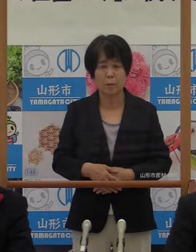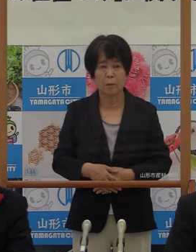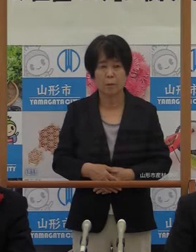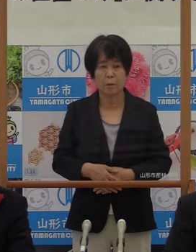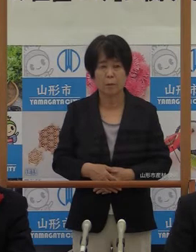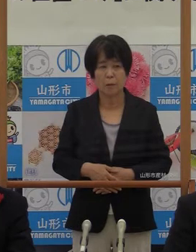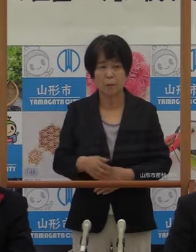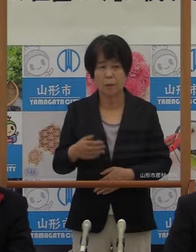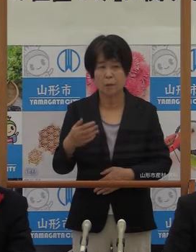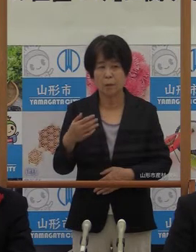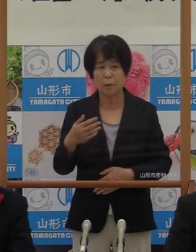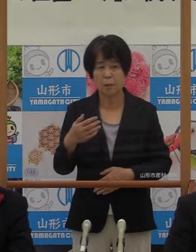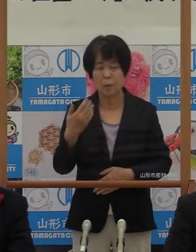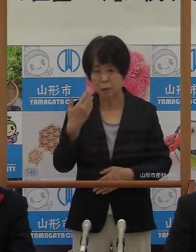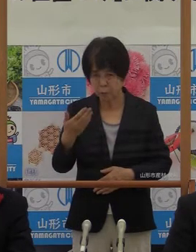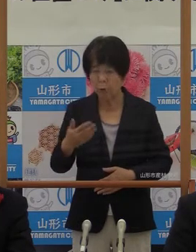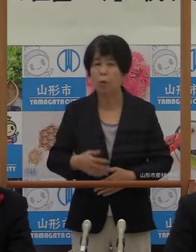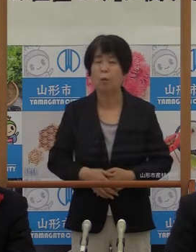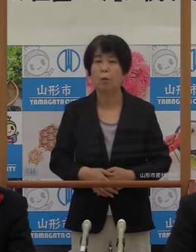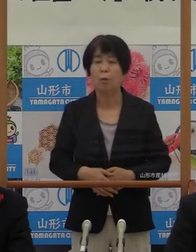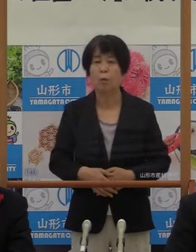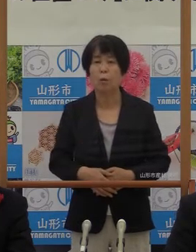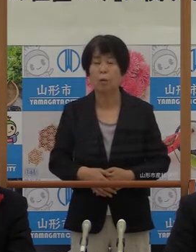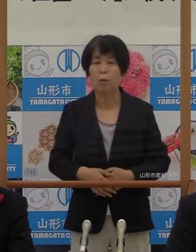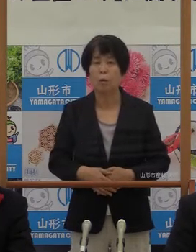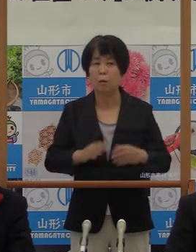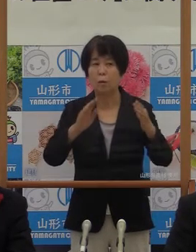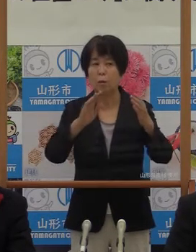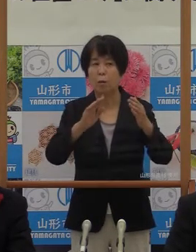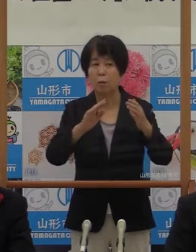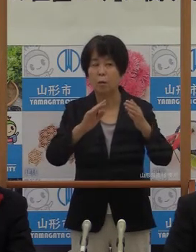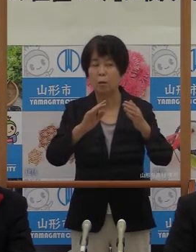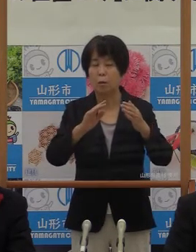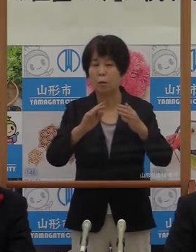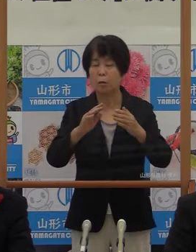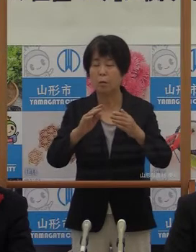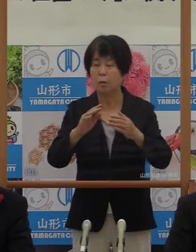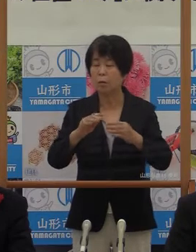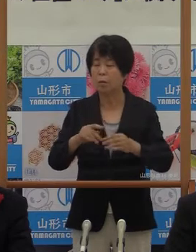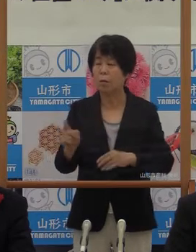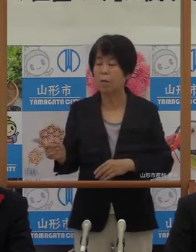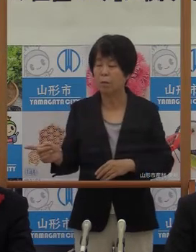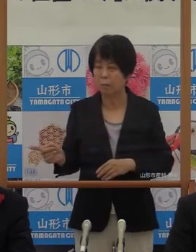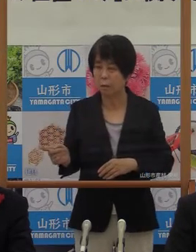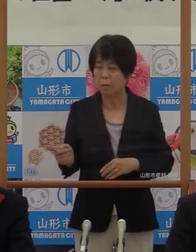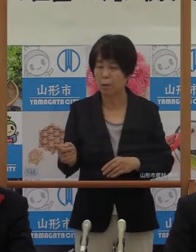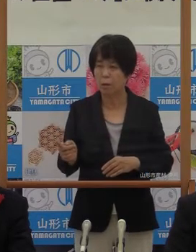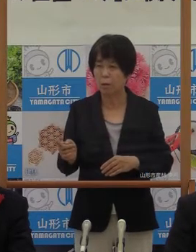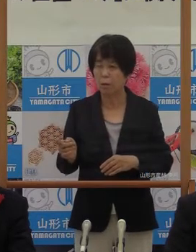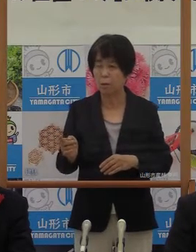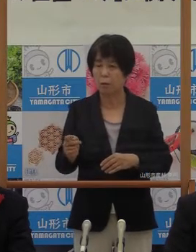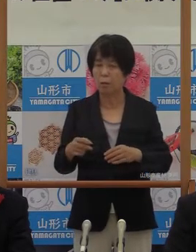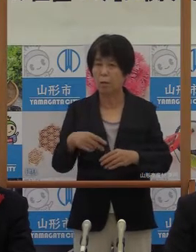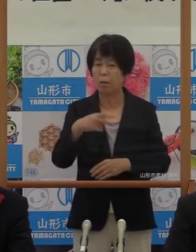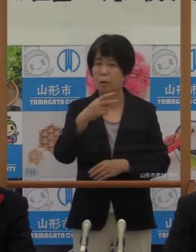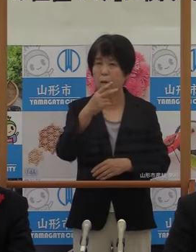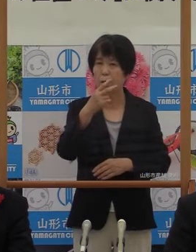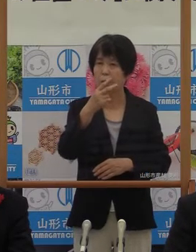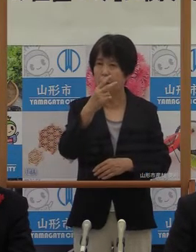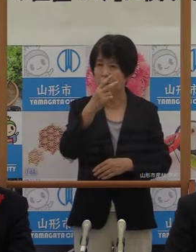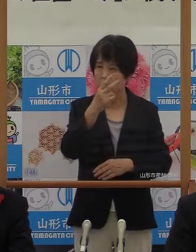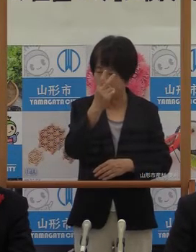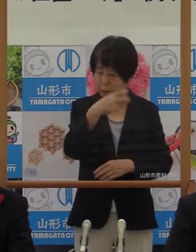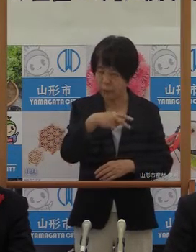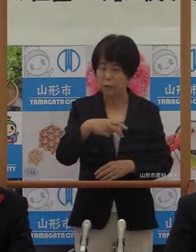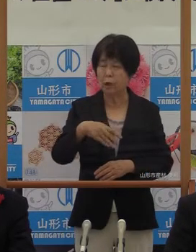何度もすいません、すみません、まちづくり政策部長に伺いたいんですけども、ごめんなさい、2480平米ってこれ建